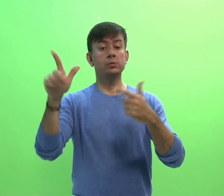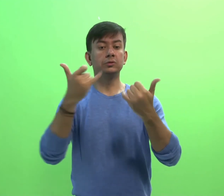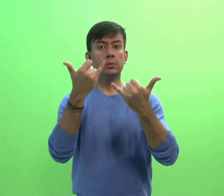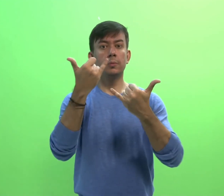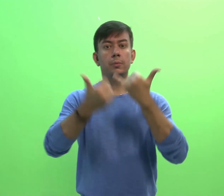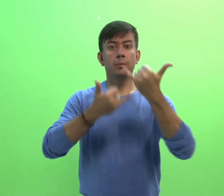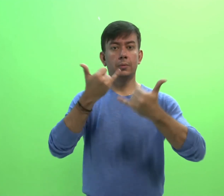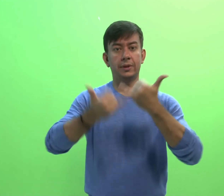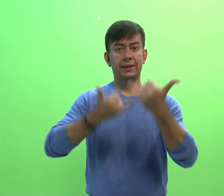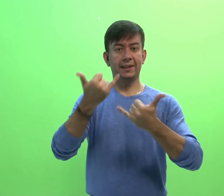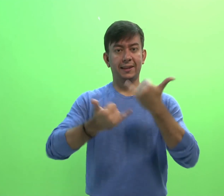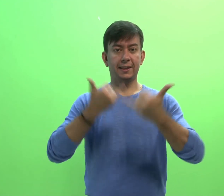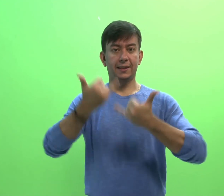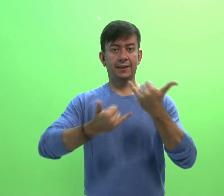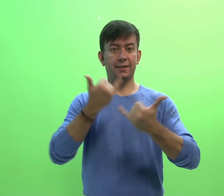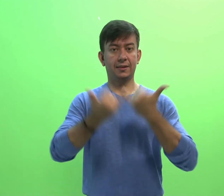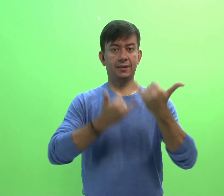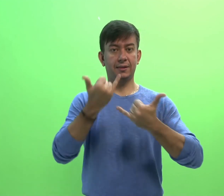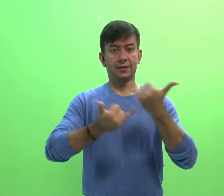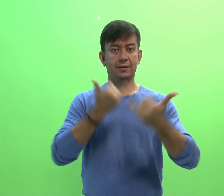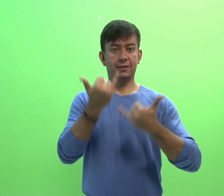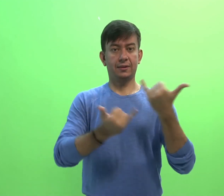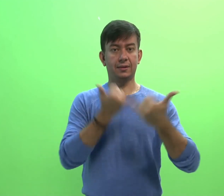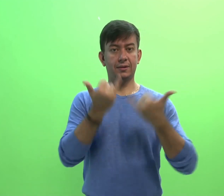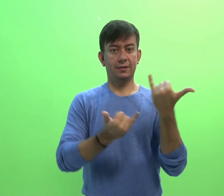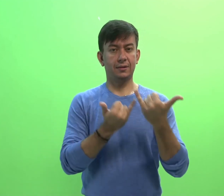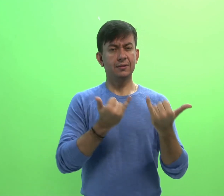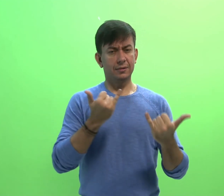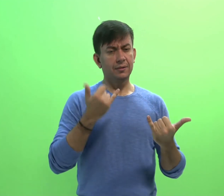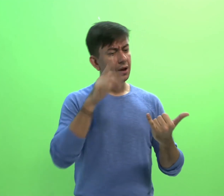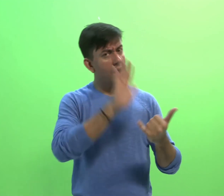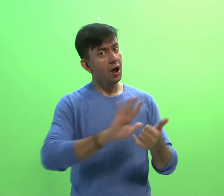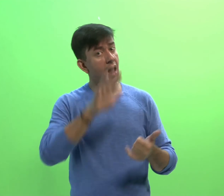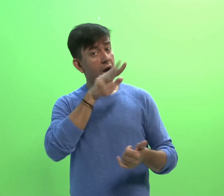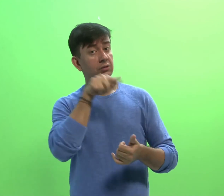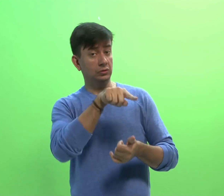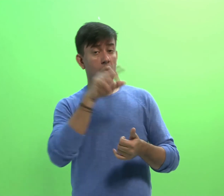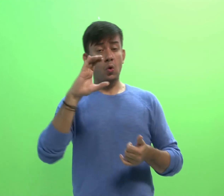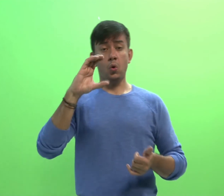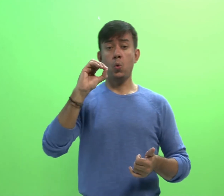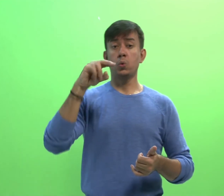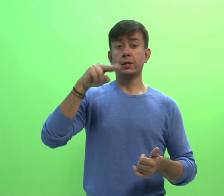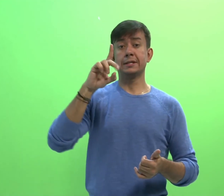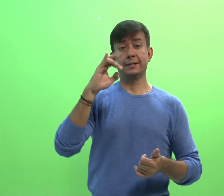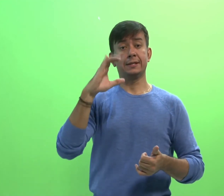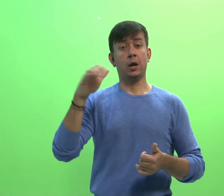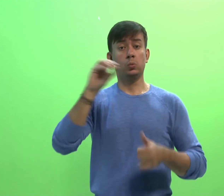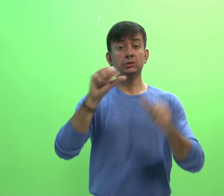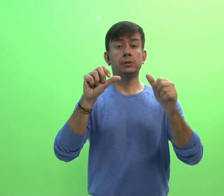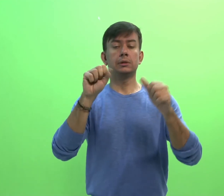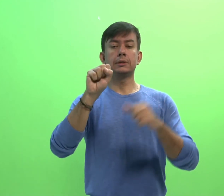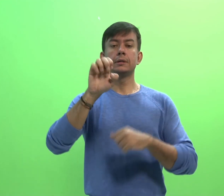Brincar. Então, são condições